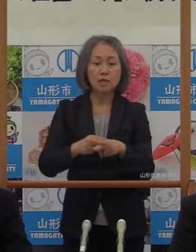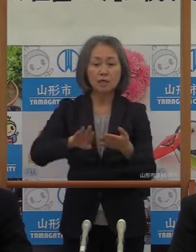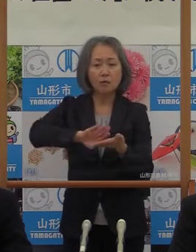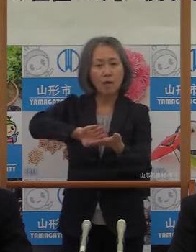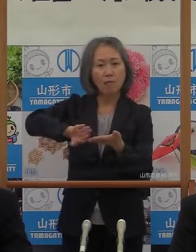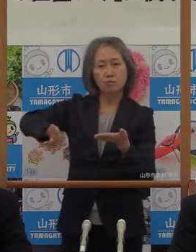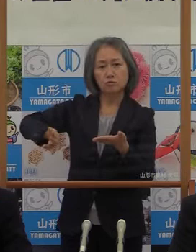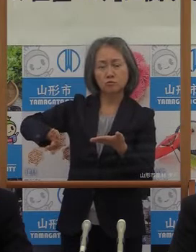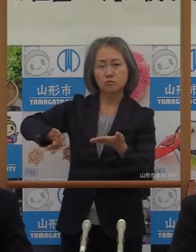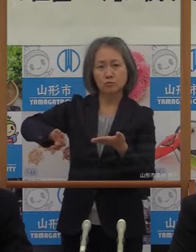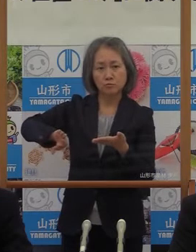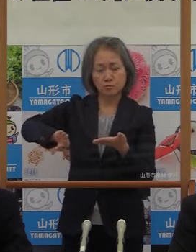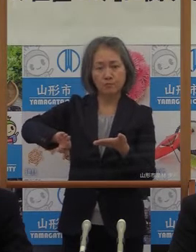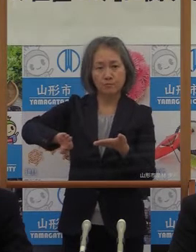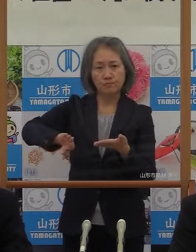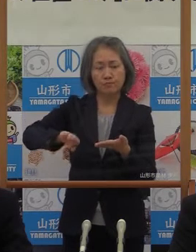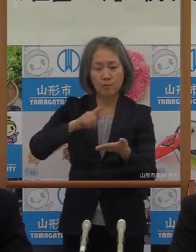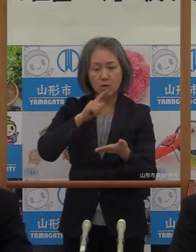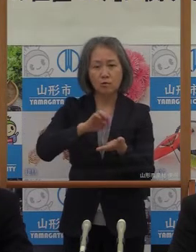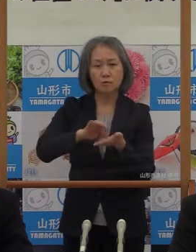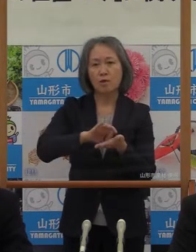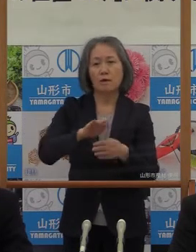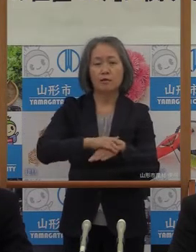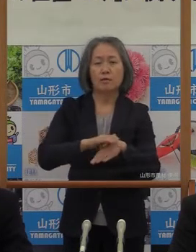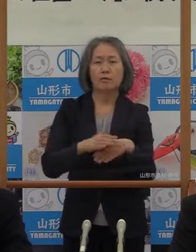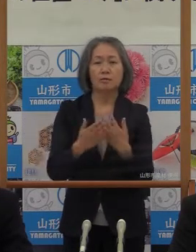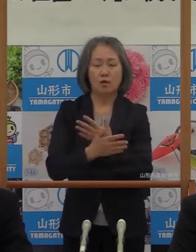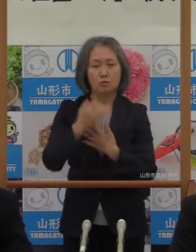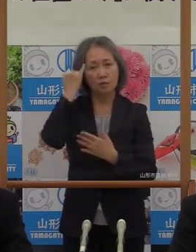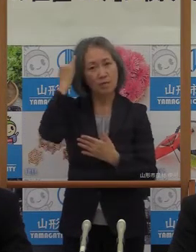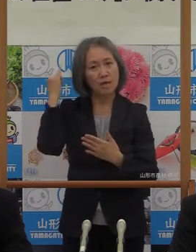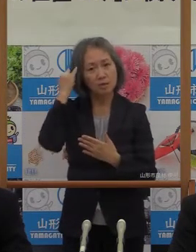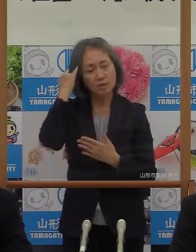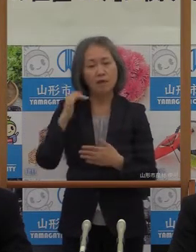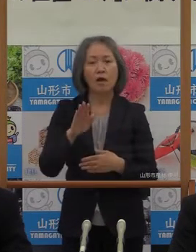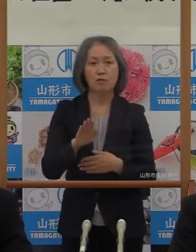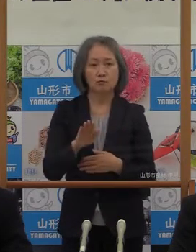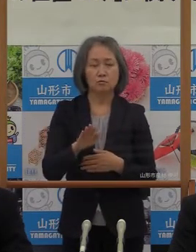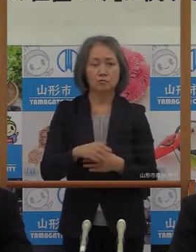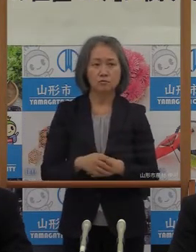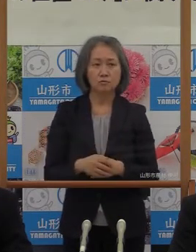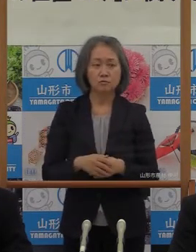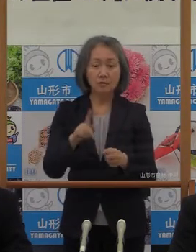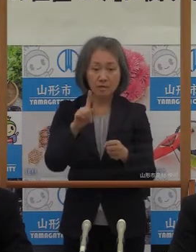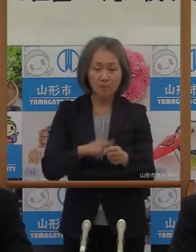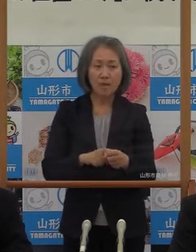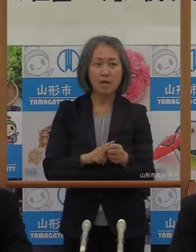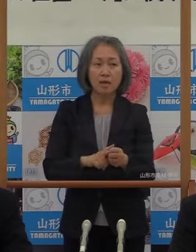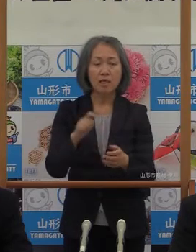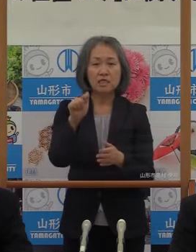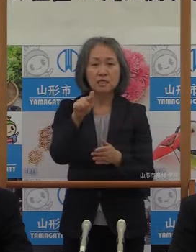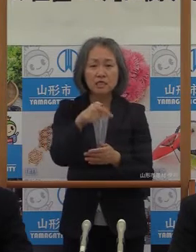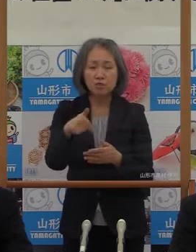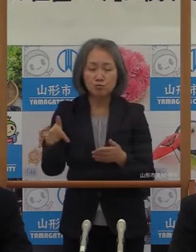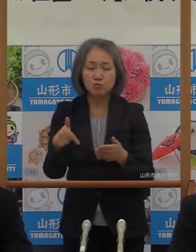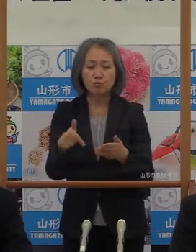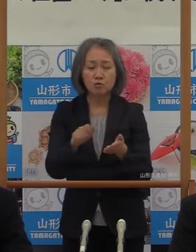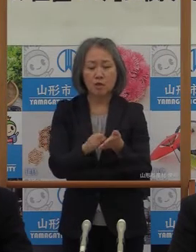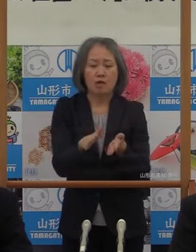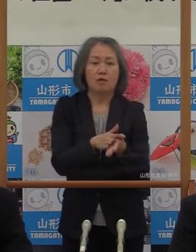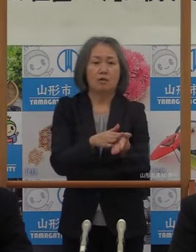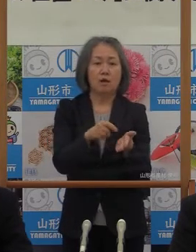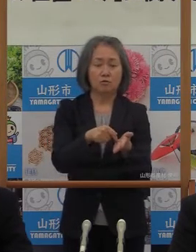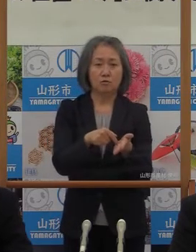て、という活用というようなイメージを持っておりますので、それで一部というふうに書いているところであります。そうしたこと